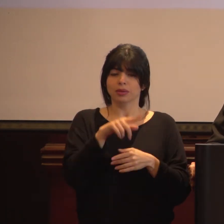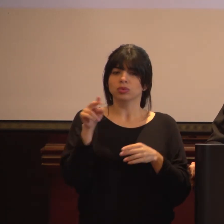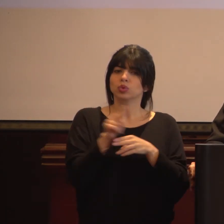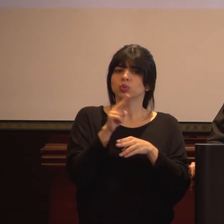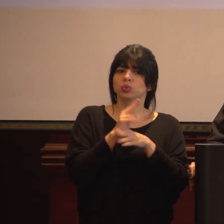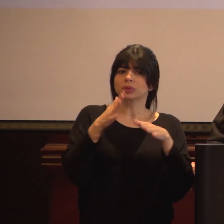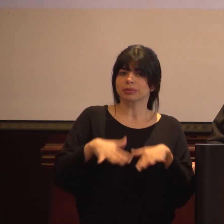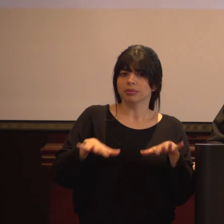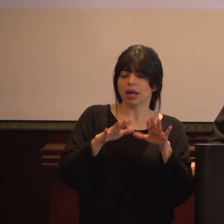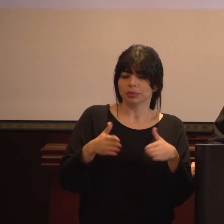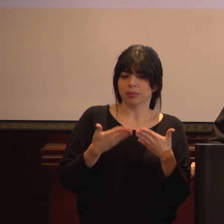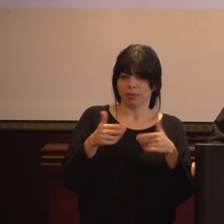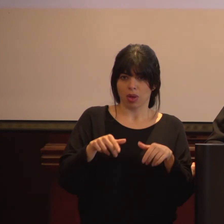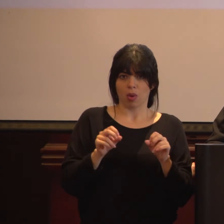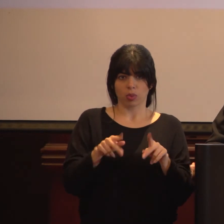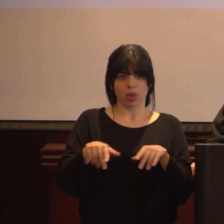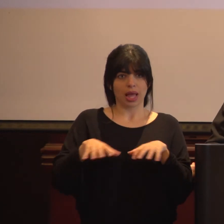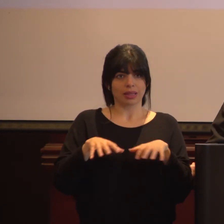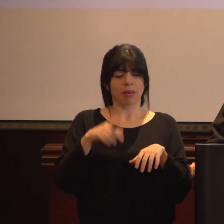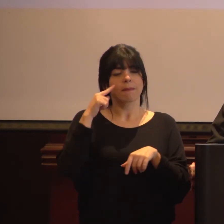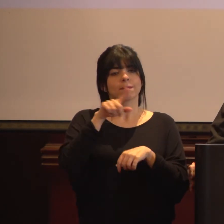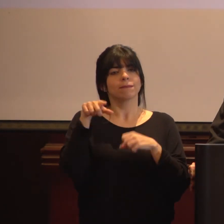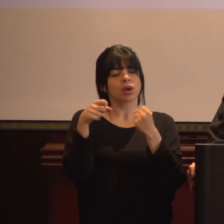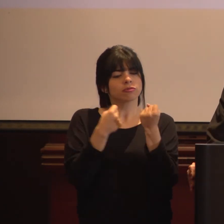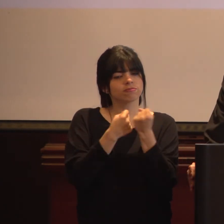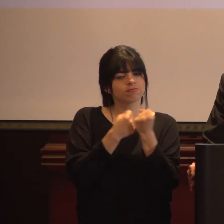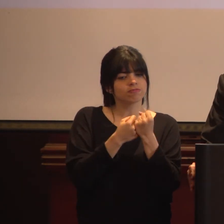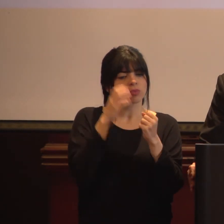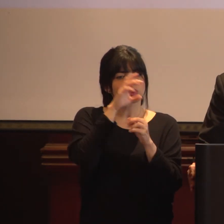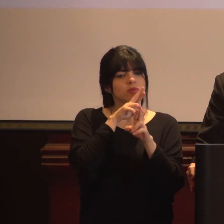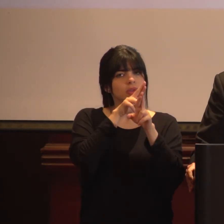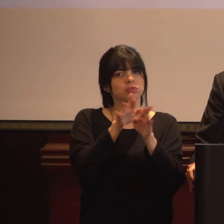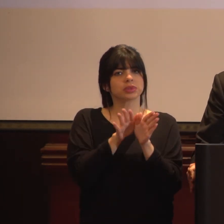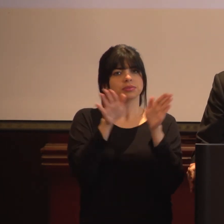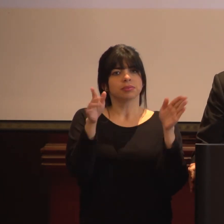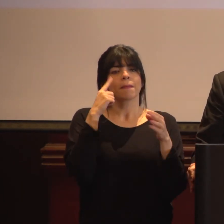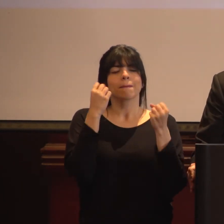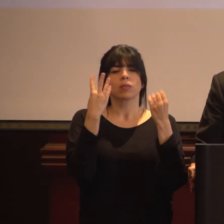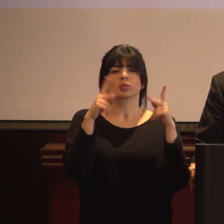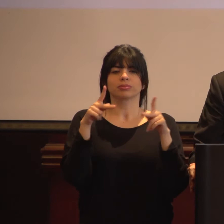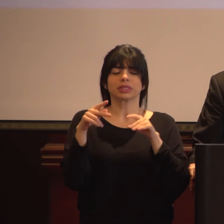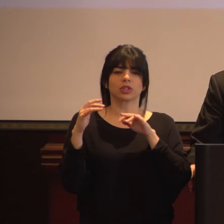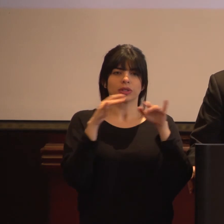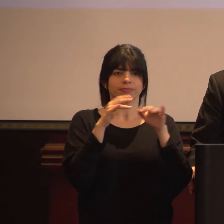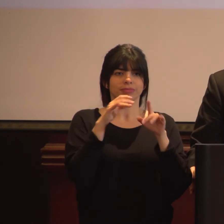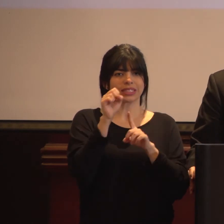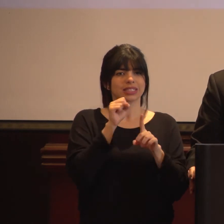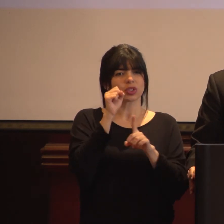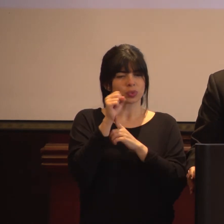espacio que brinda este evento para contribuir a la construcción de una respuesta integral para miles de desplazados en situaciones